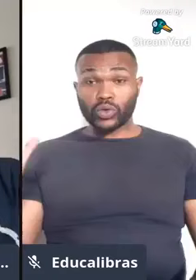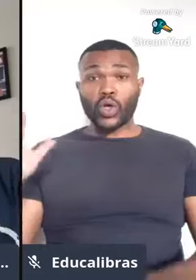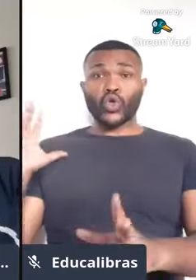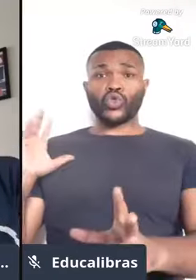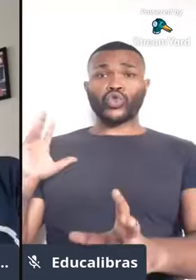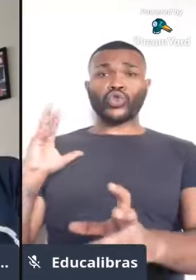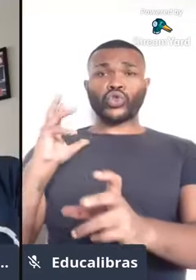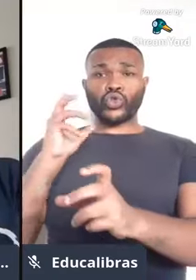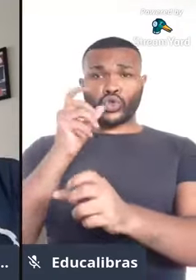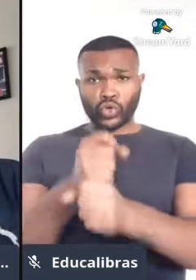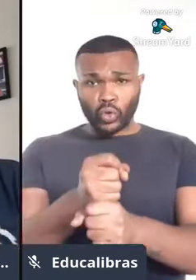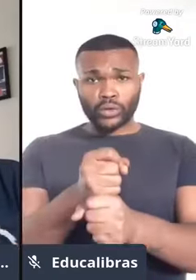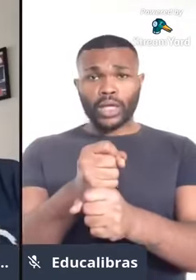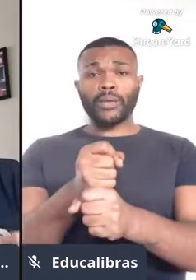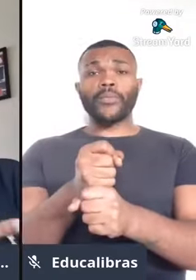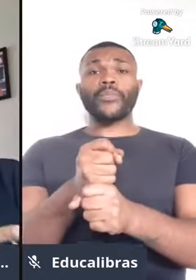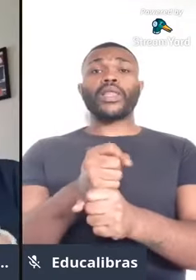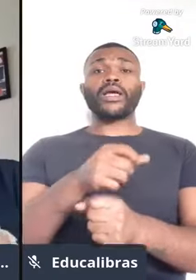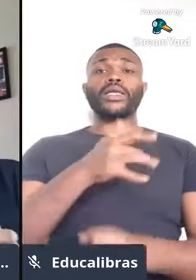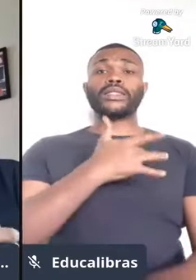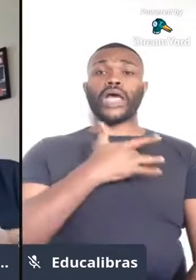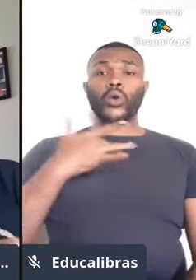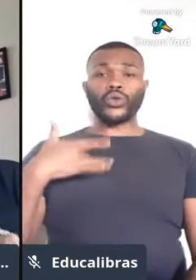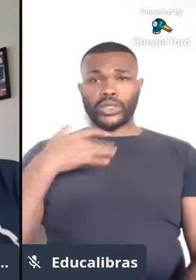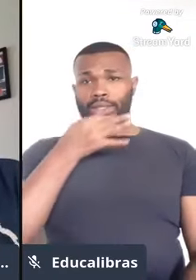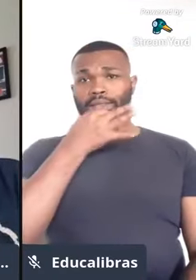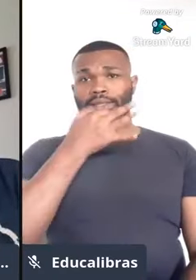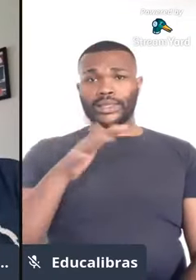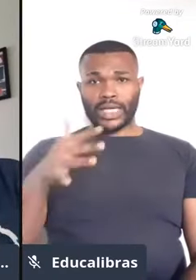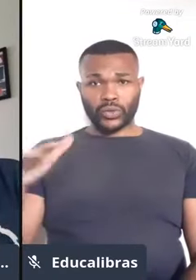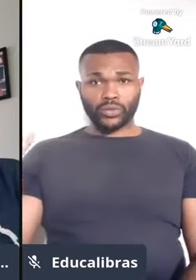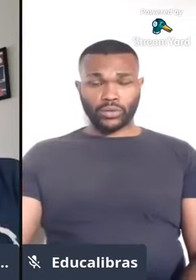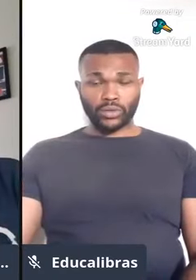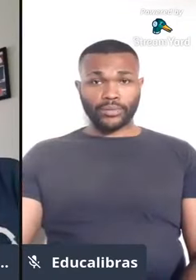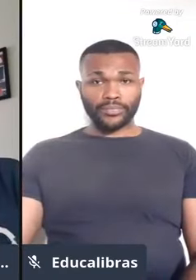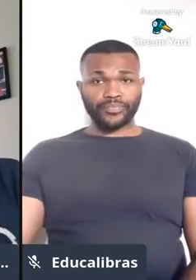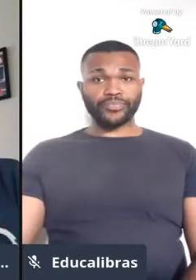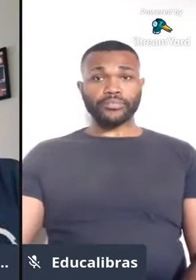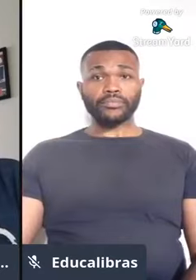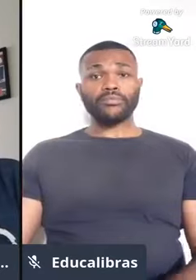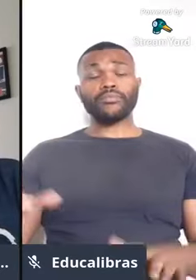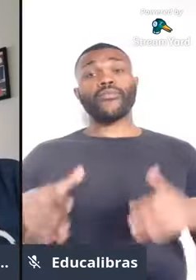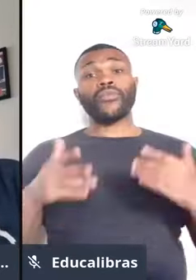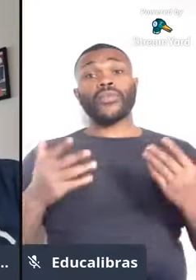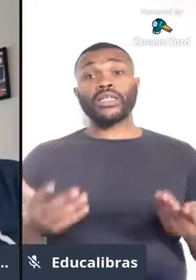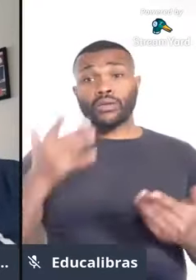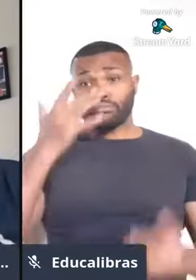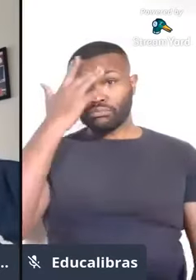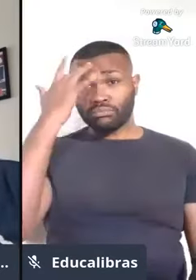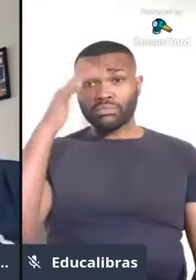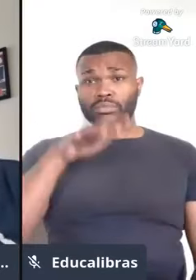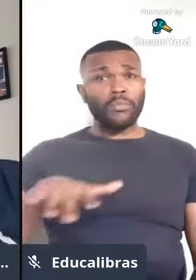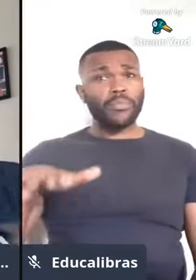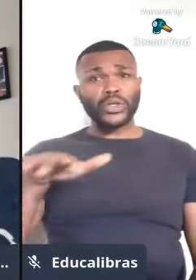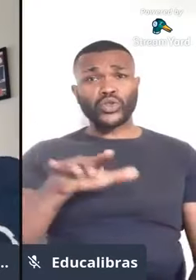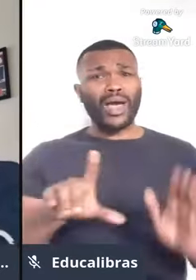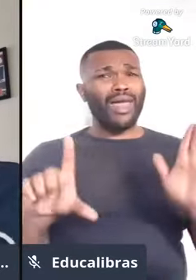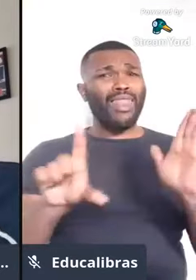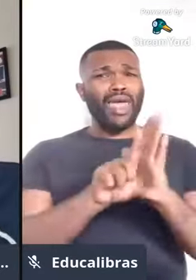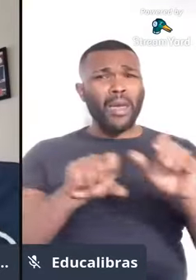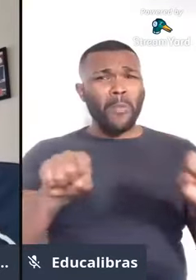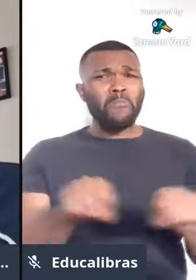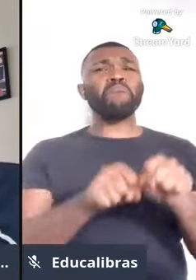na unidade de saúde de Santos, que é o que costuma acontecer, né? Então, assim, as pessoas estão quebrando a lei e indo